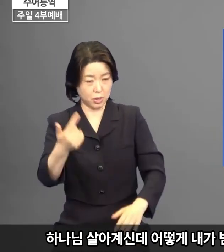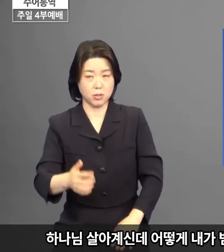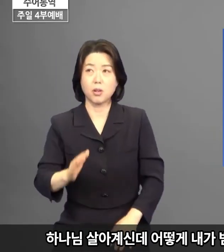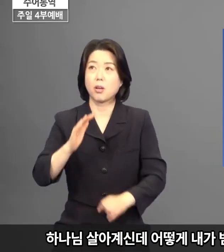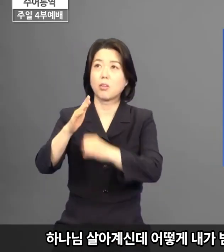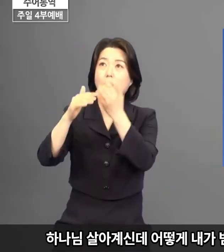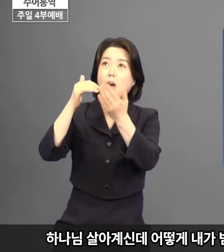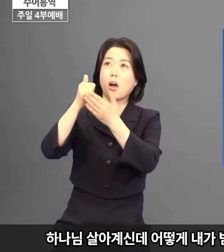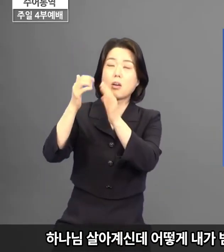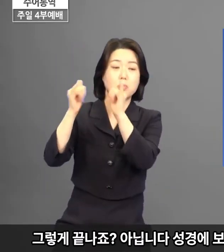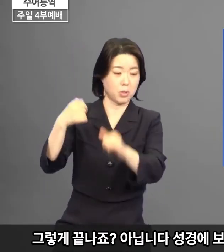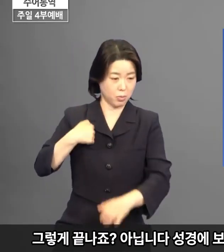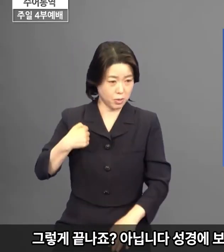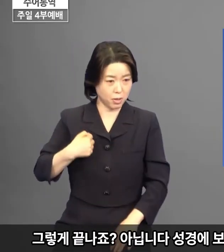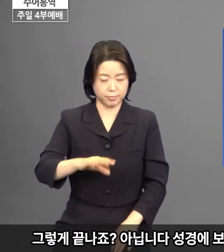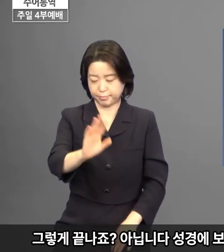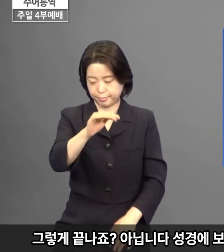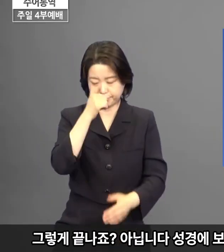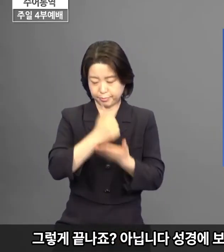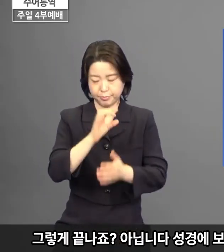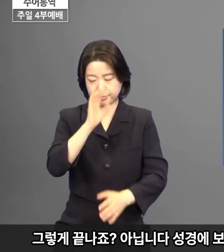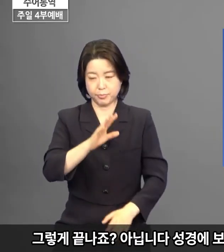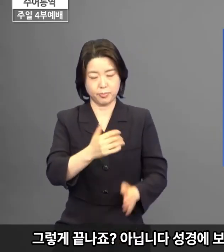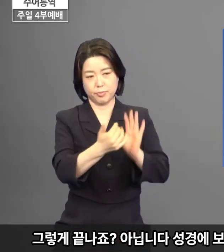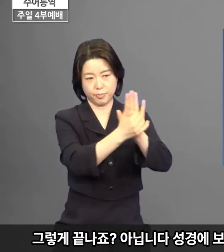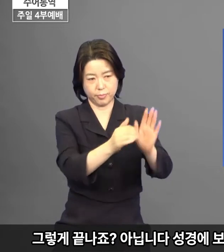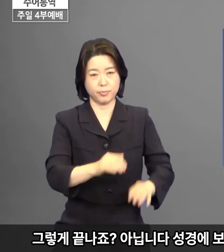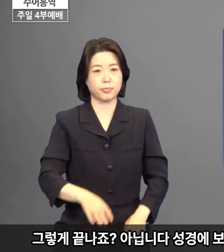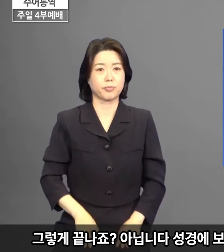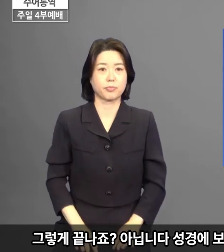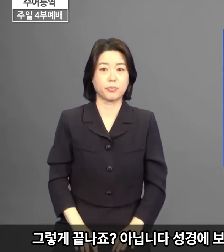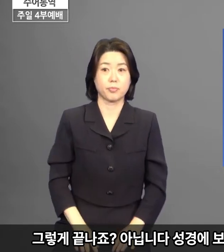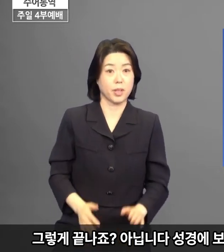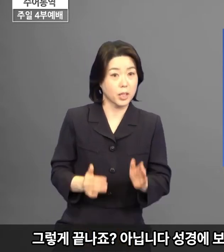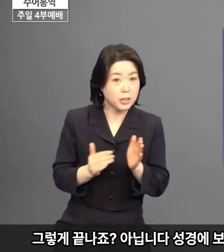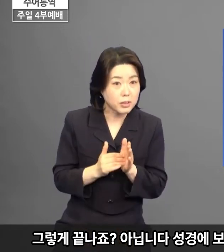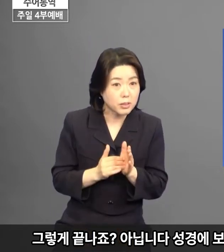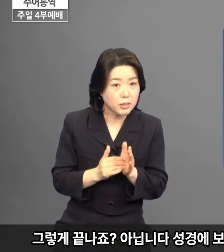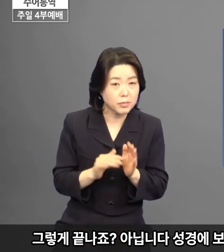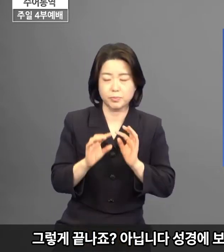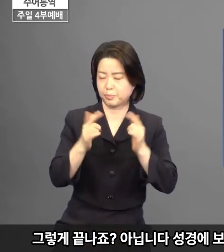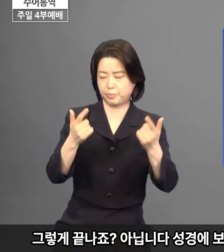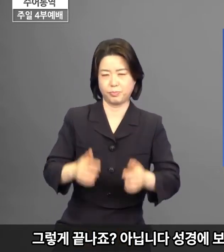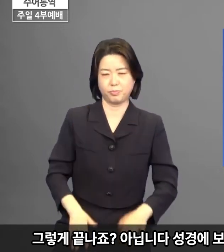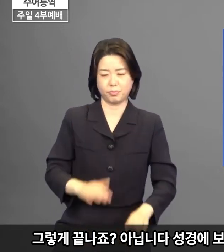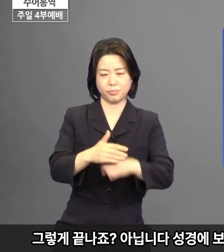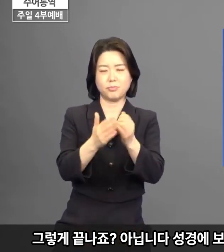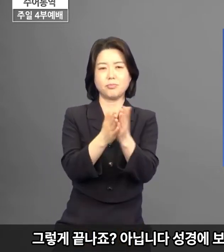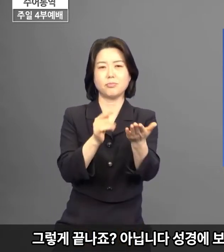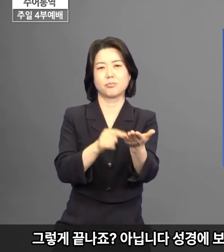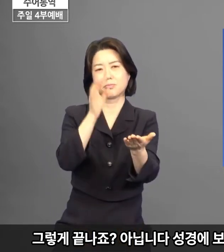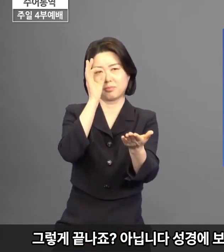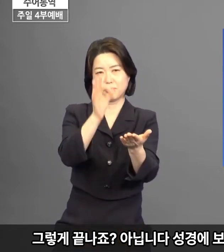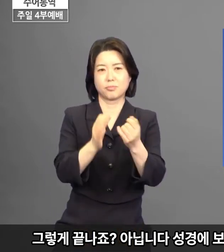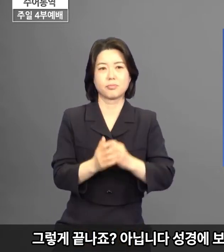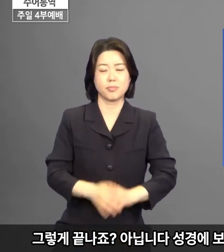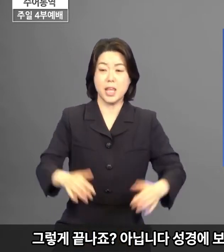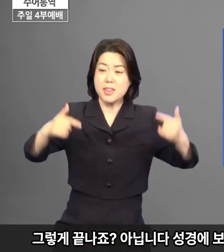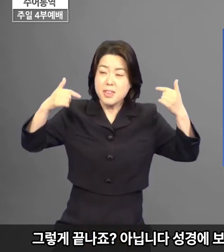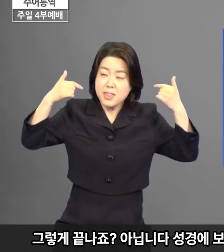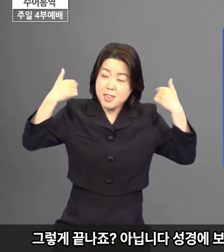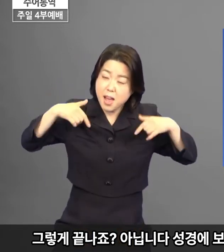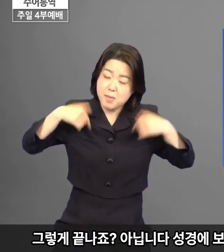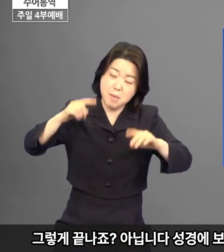수 있겠습니까? 거절합니다. 그렇게 끝나죠. 아닙니다. 그런 성경에 보면요,